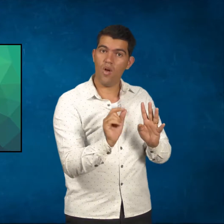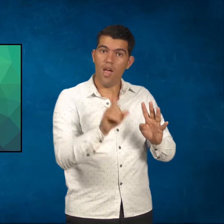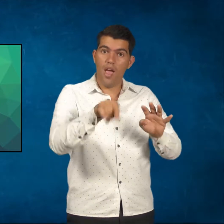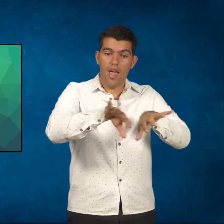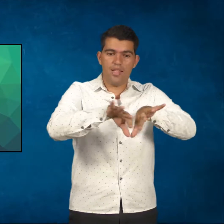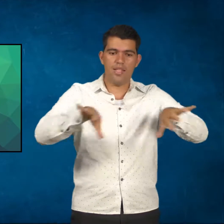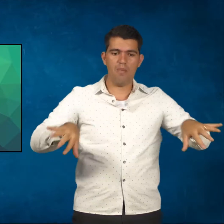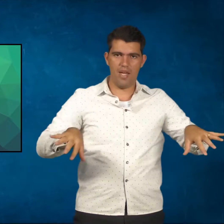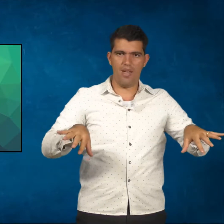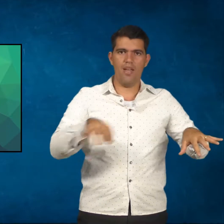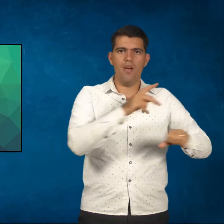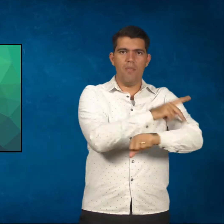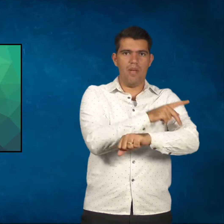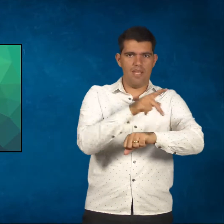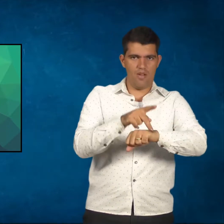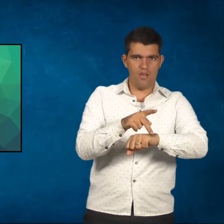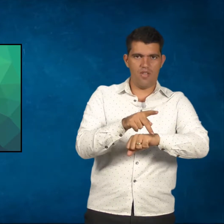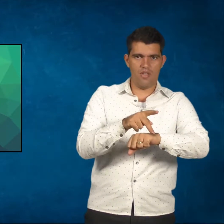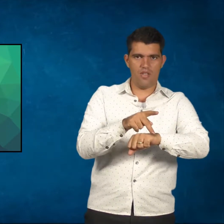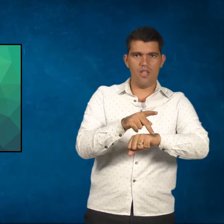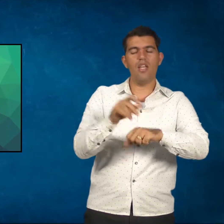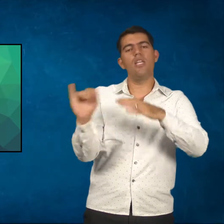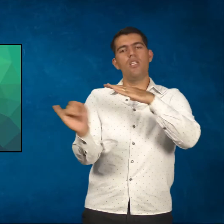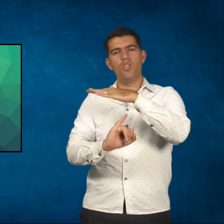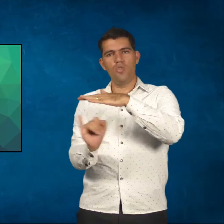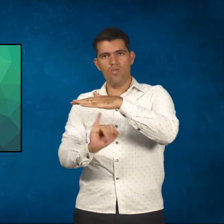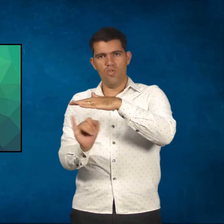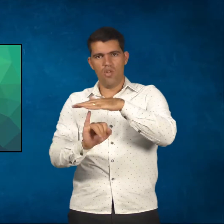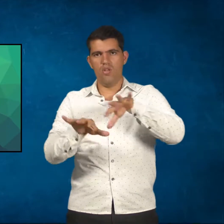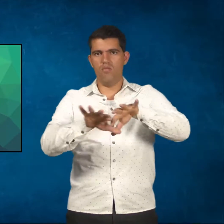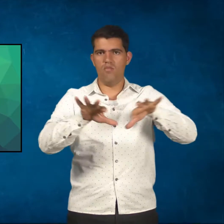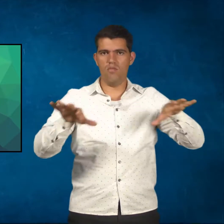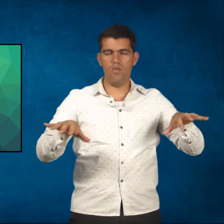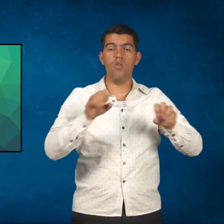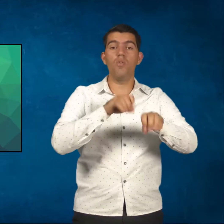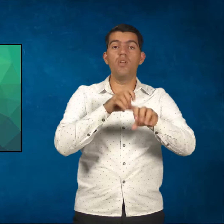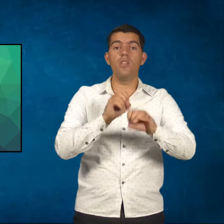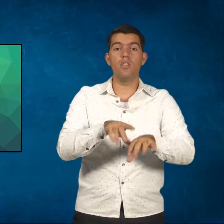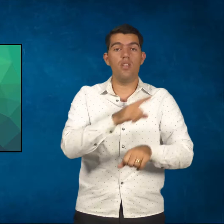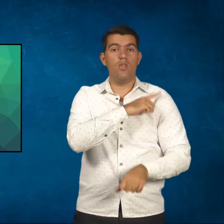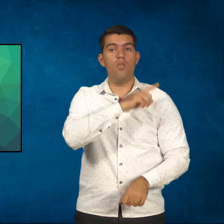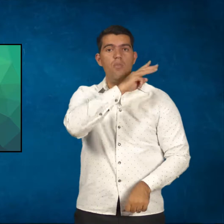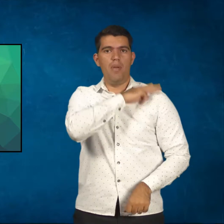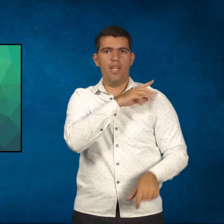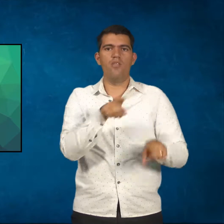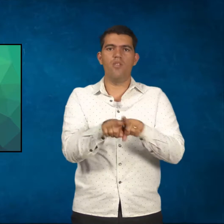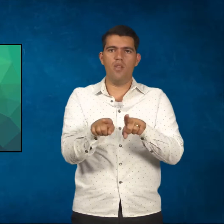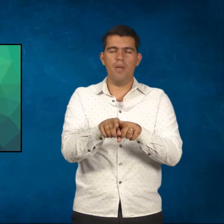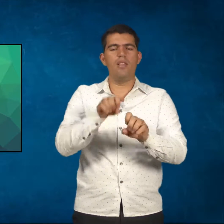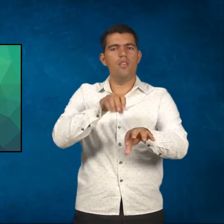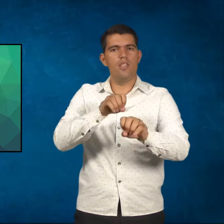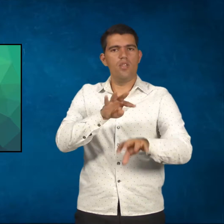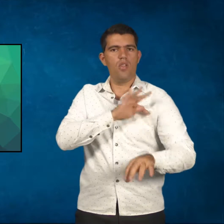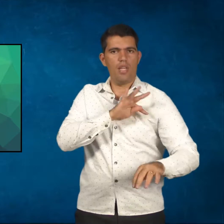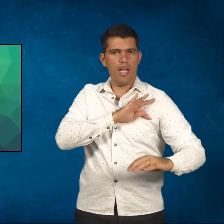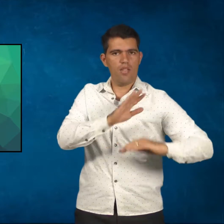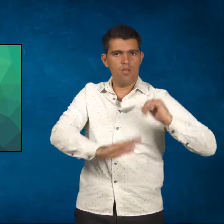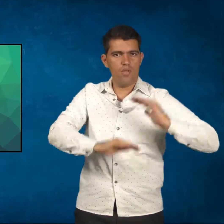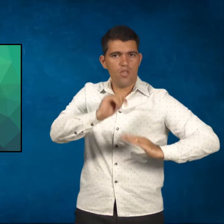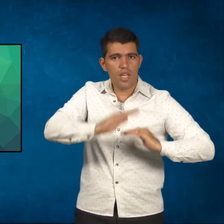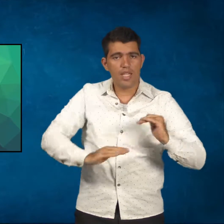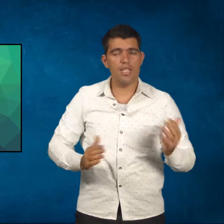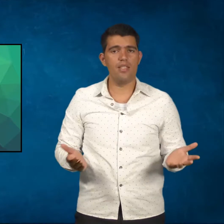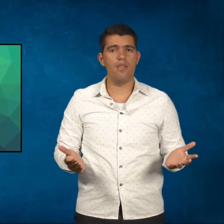separação pedagógica e também institucional do ensino médio e do ensino técnico